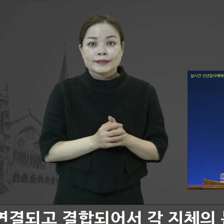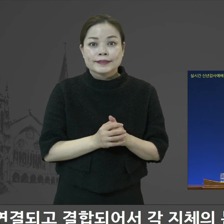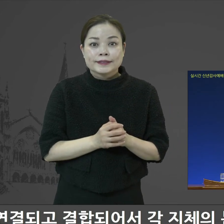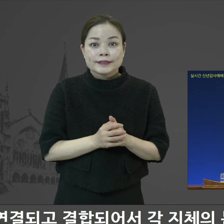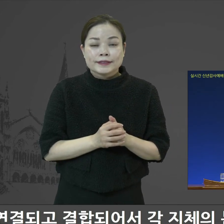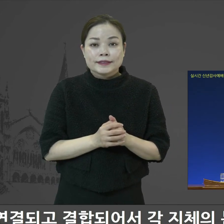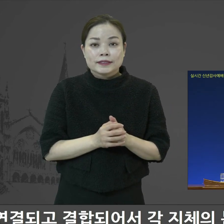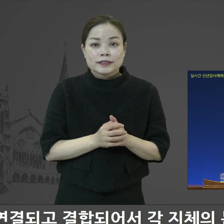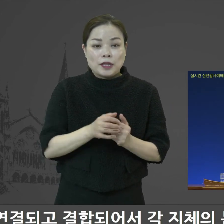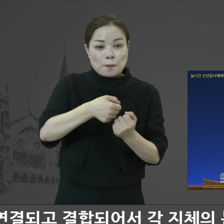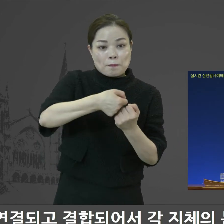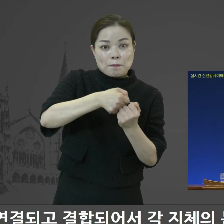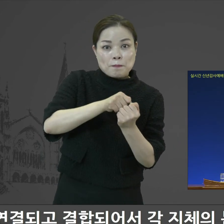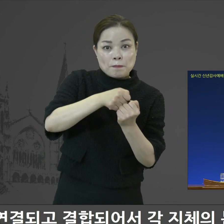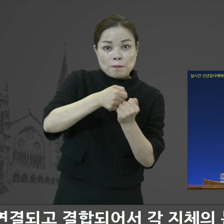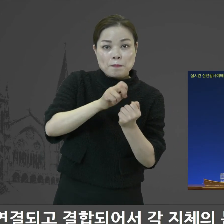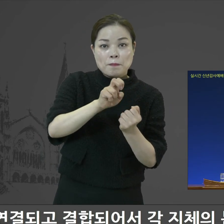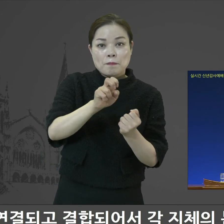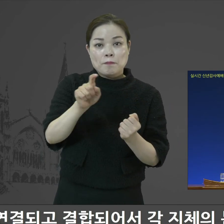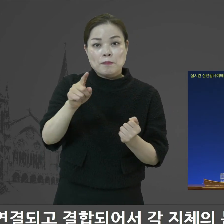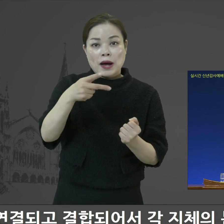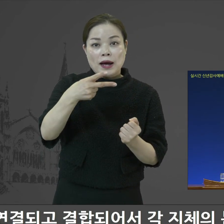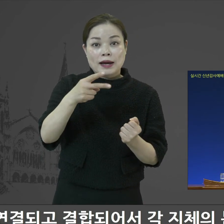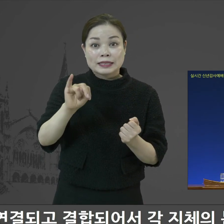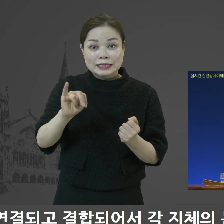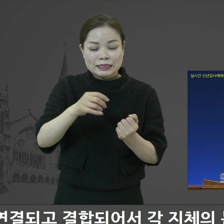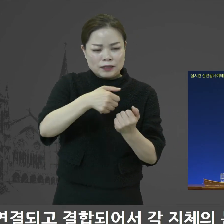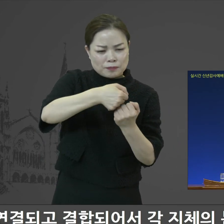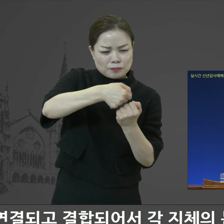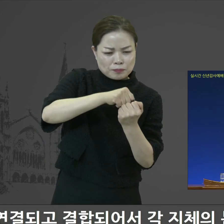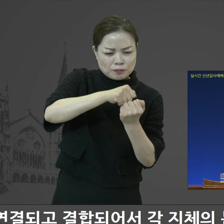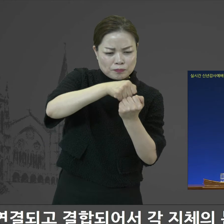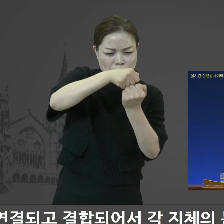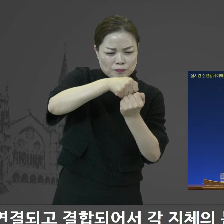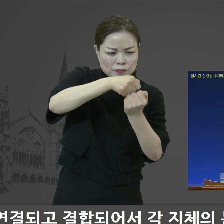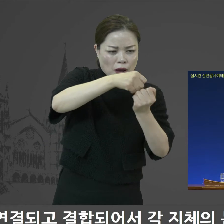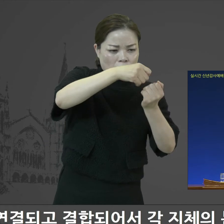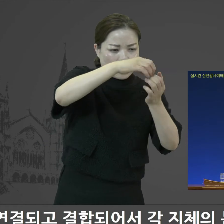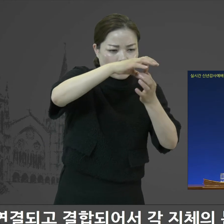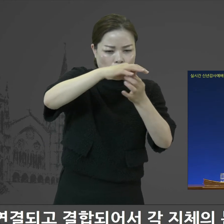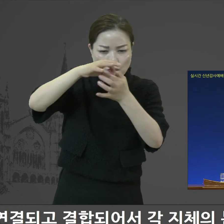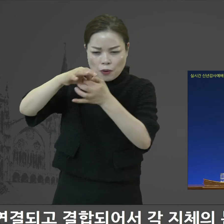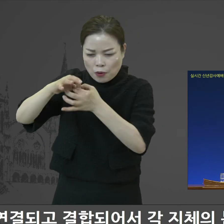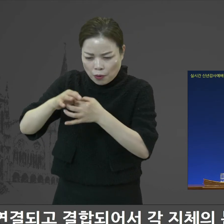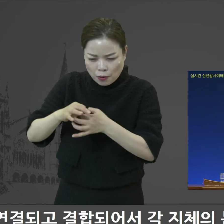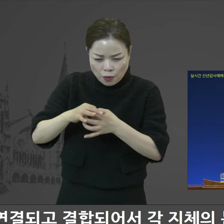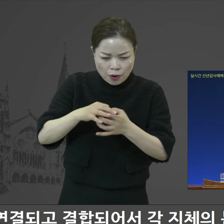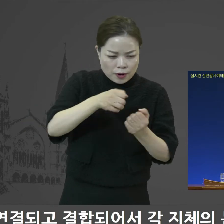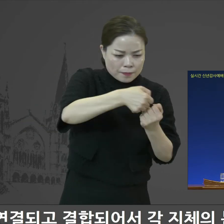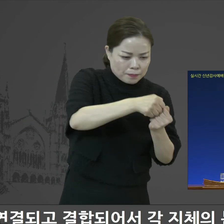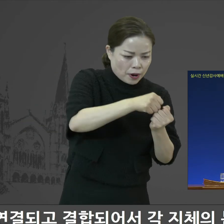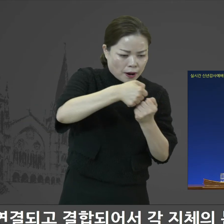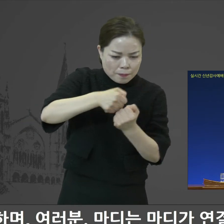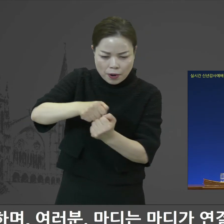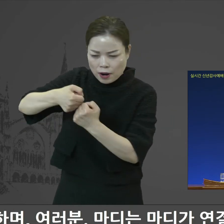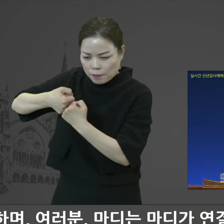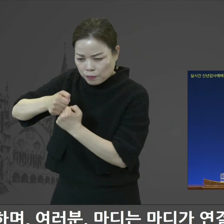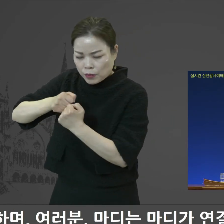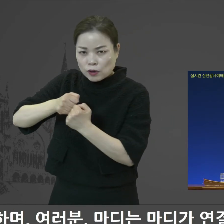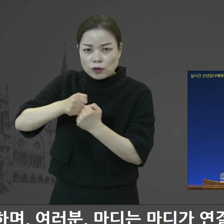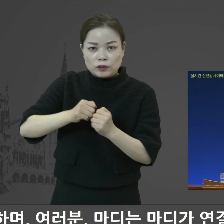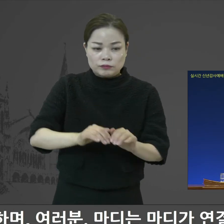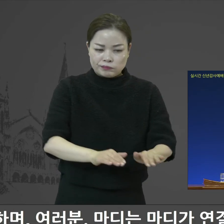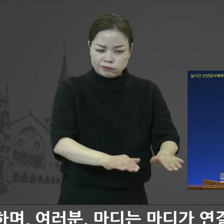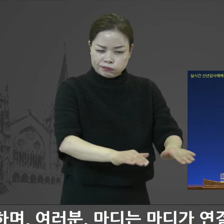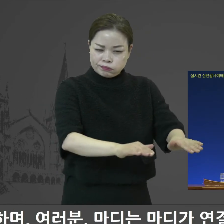마디는요, 마디가 연결해 놓은 다른 지체들이 그 분량대로